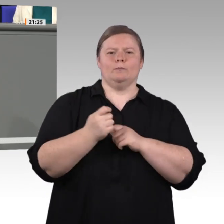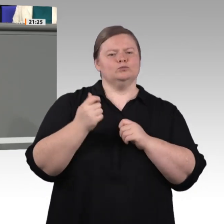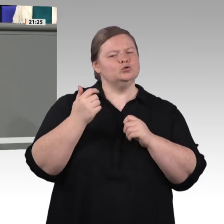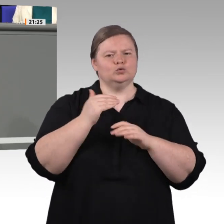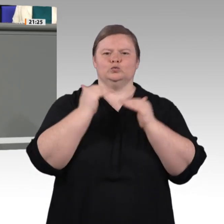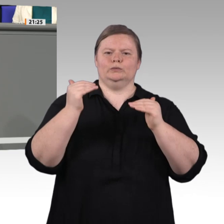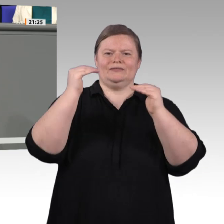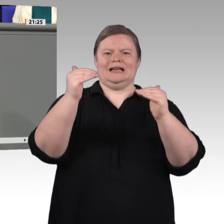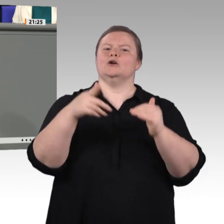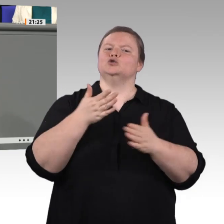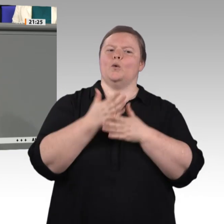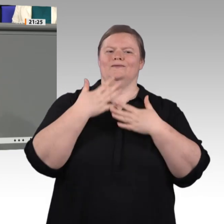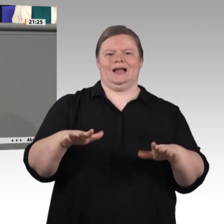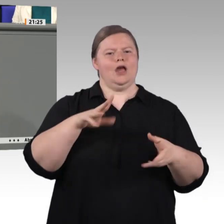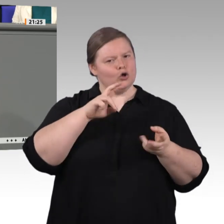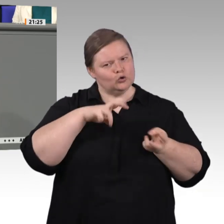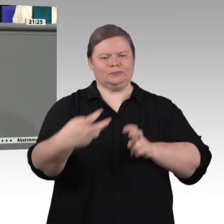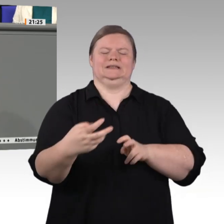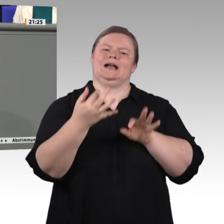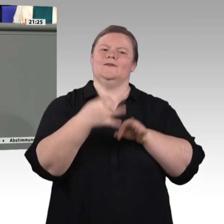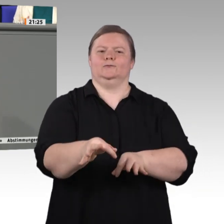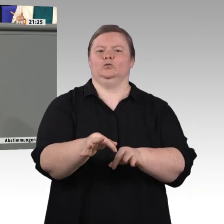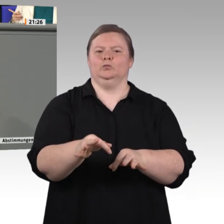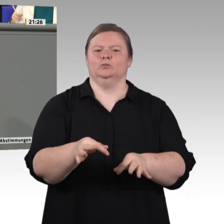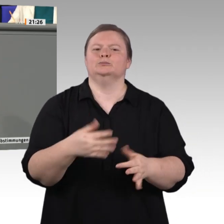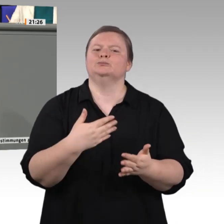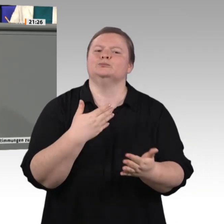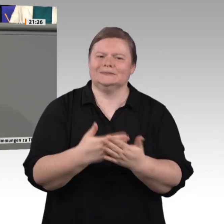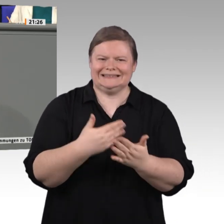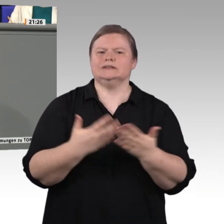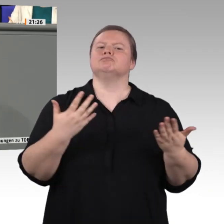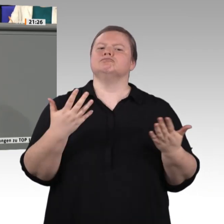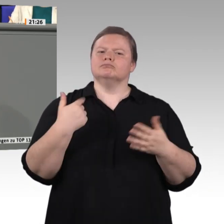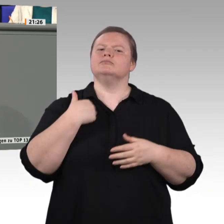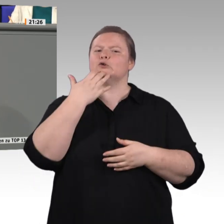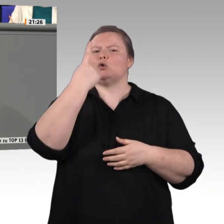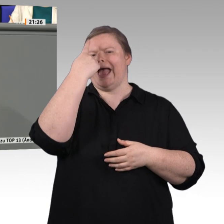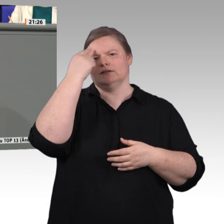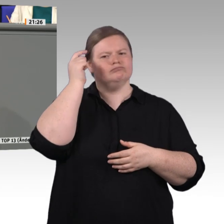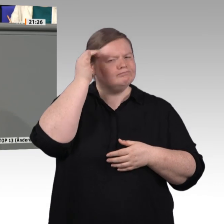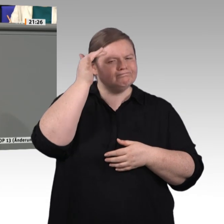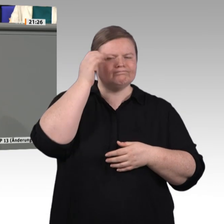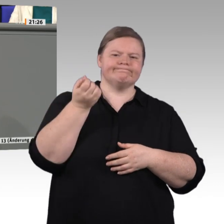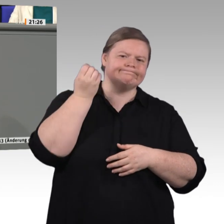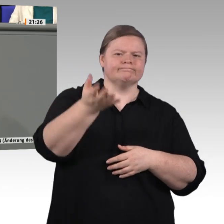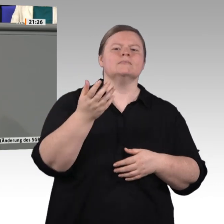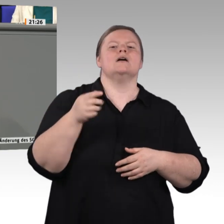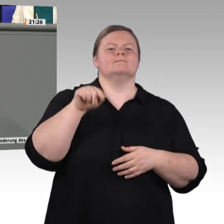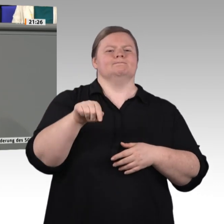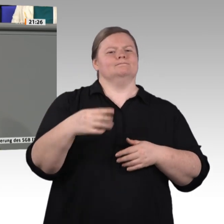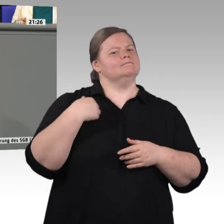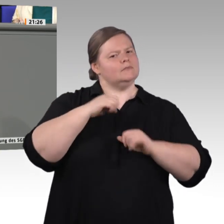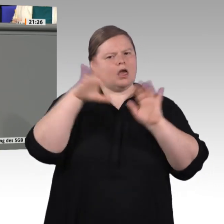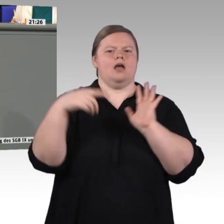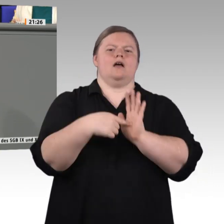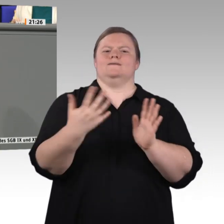Behinderungen. Denn die Vorzüge, die Werkstätte haben, die sollen nicht auch für die anderen Leistungsanbieter gelten, nämlich dass